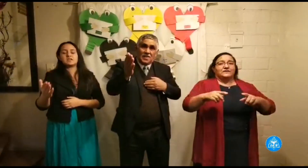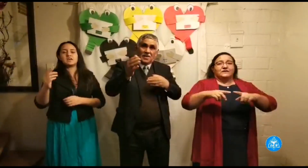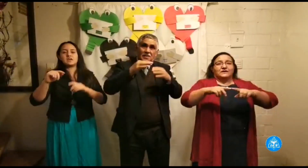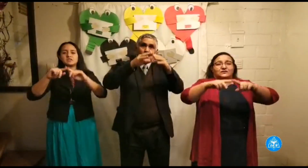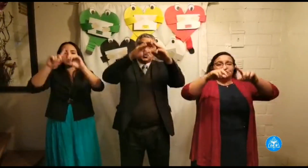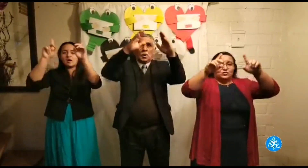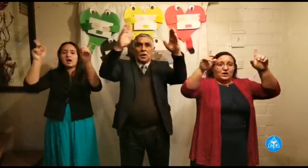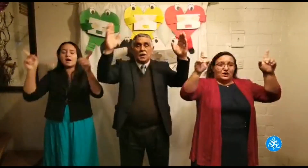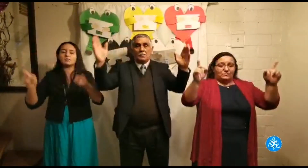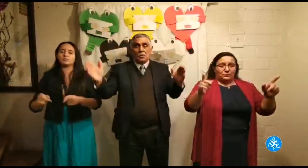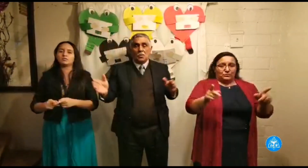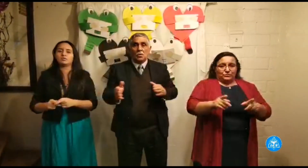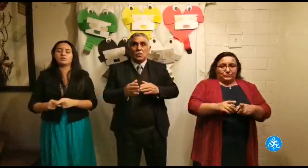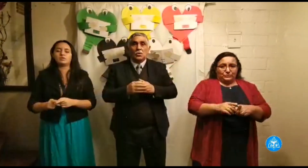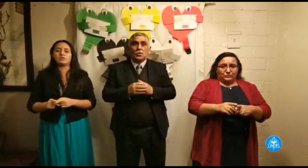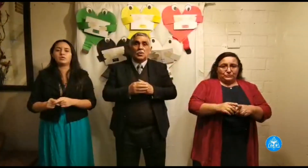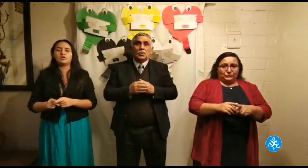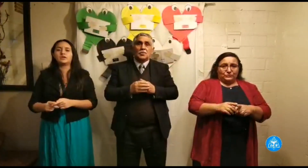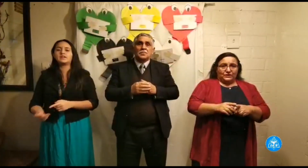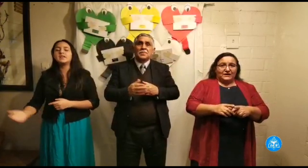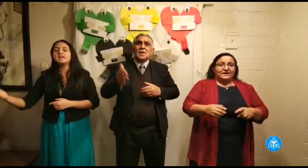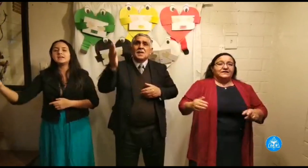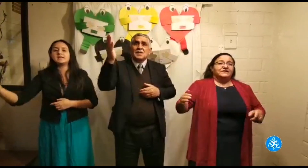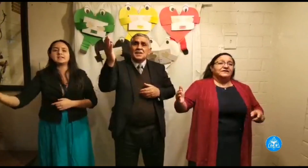de su amor.